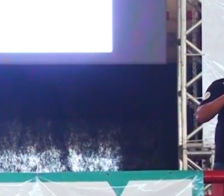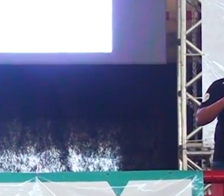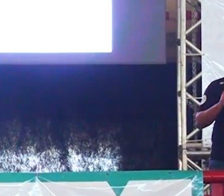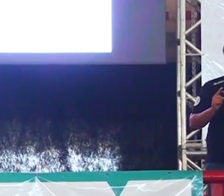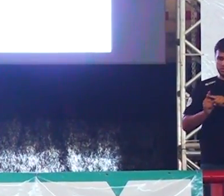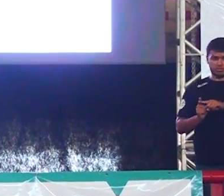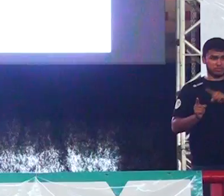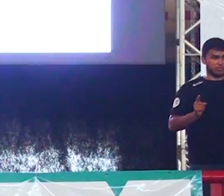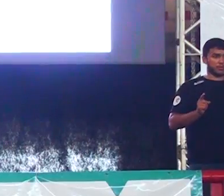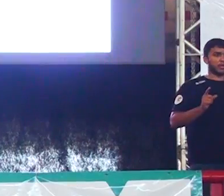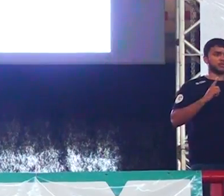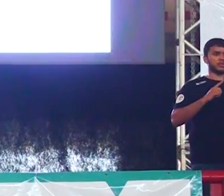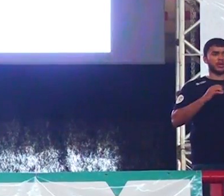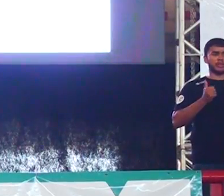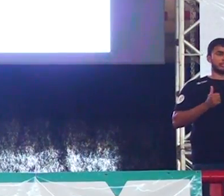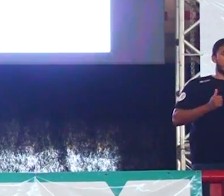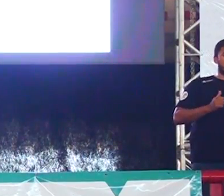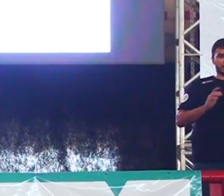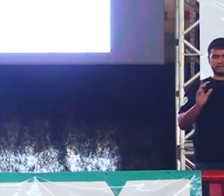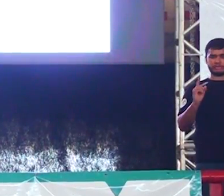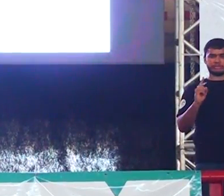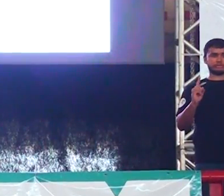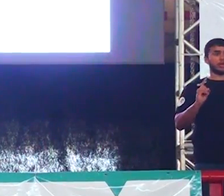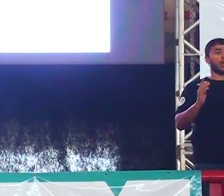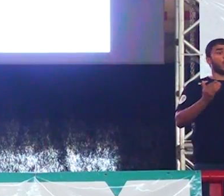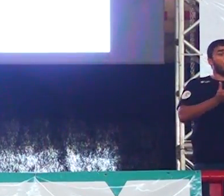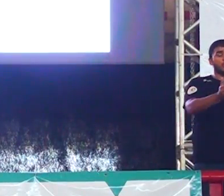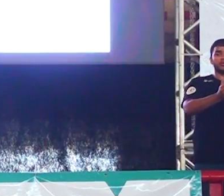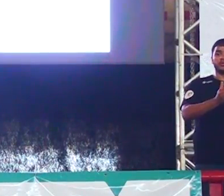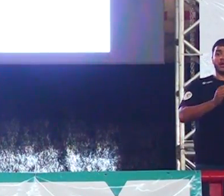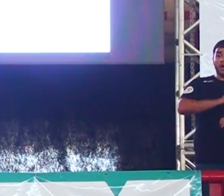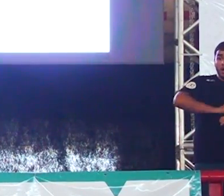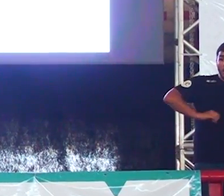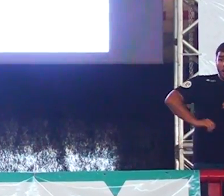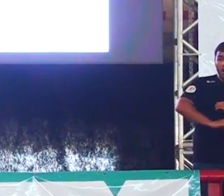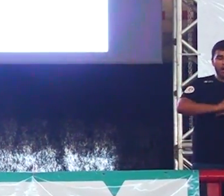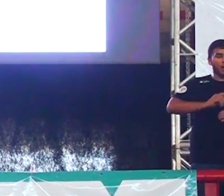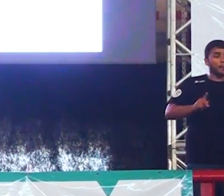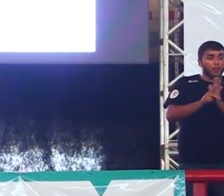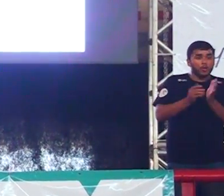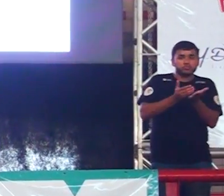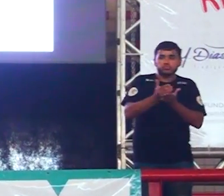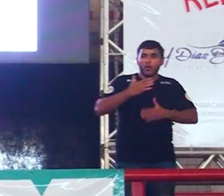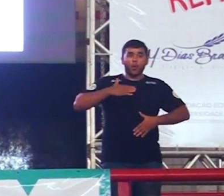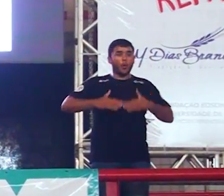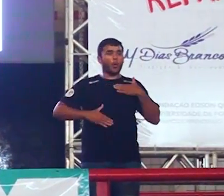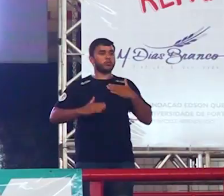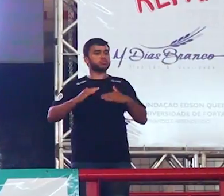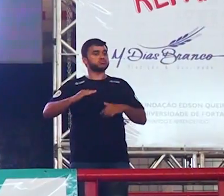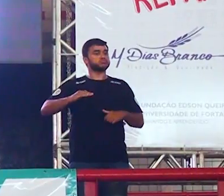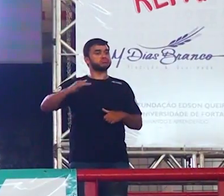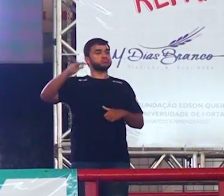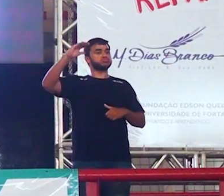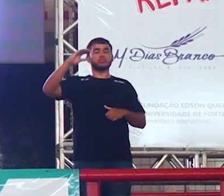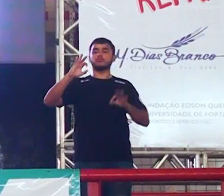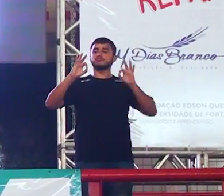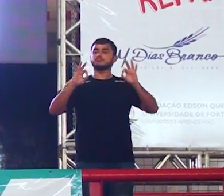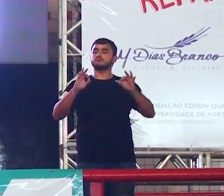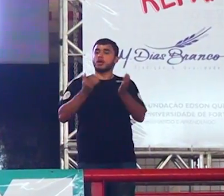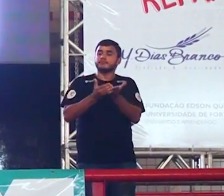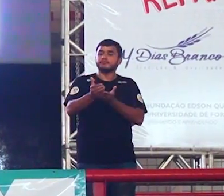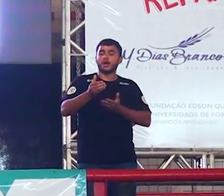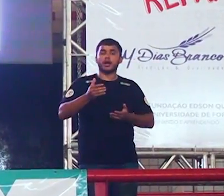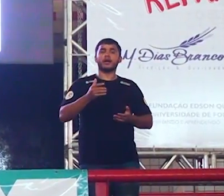anos trabalhando no gameta feminino para que ele possa receber, né, a porção masculina e formar aqui uma